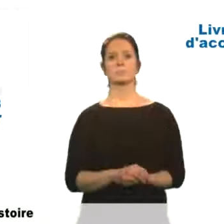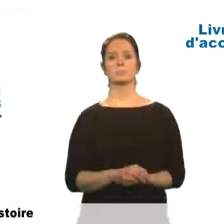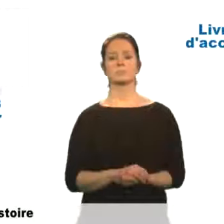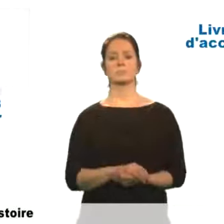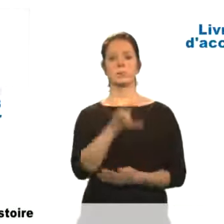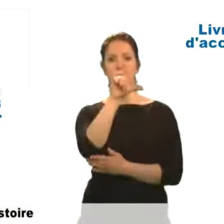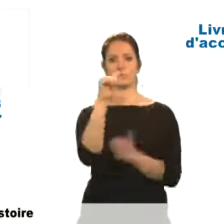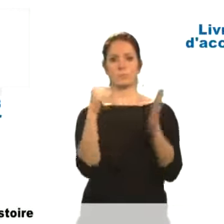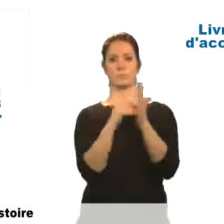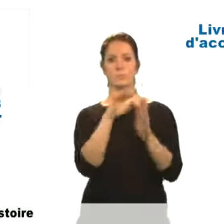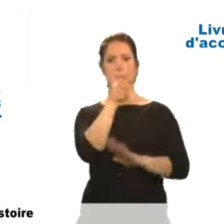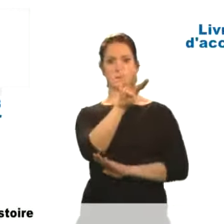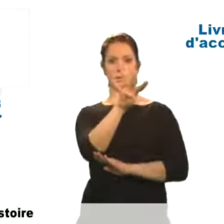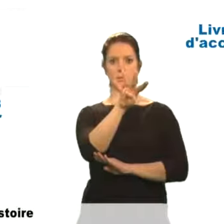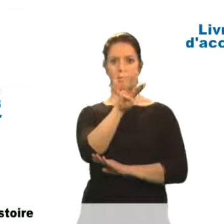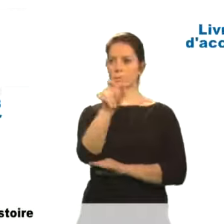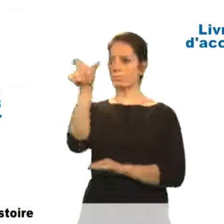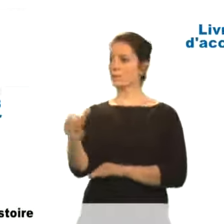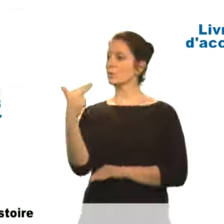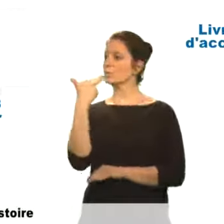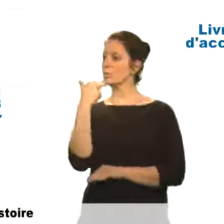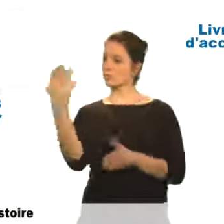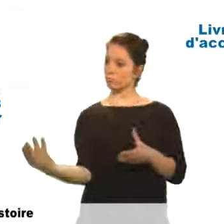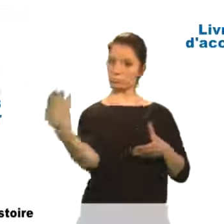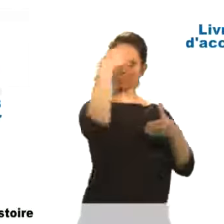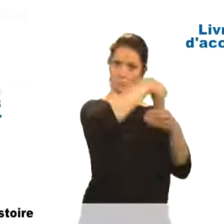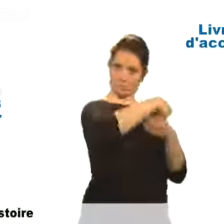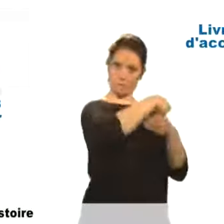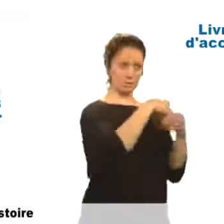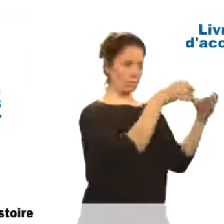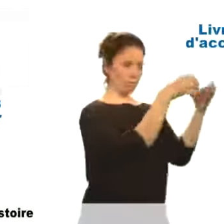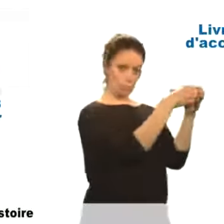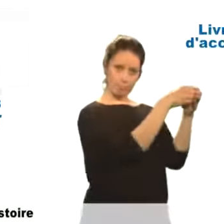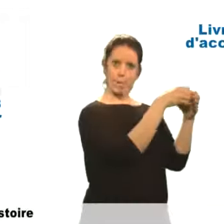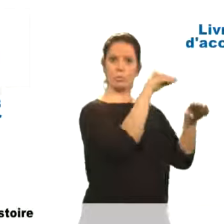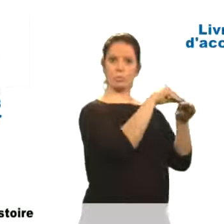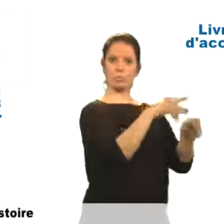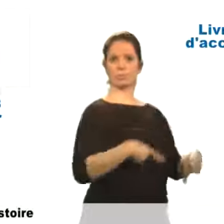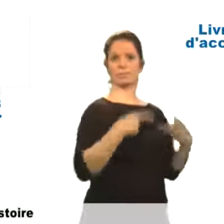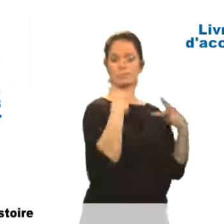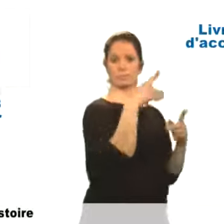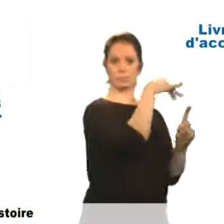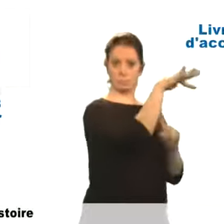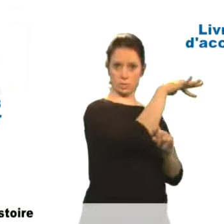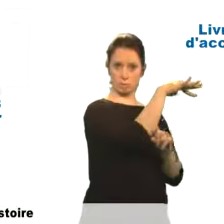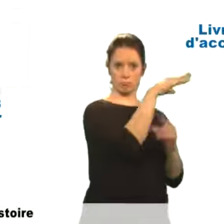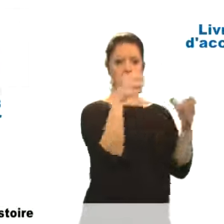2004. Mise en œuvre de la représentation des bénéficiaires au sein de conseils de la vie sociale, de groupes